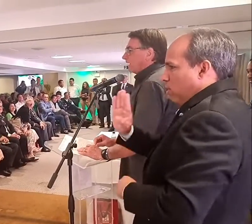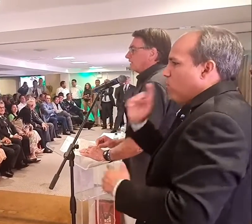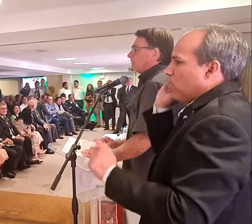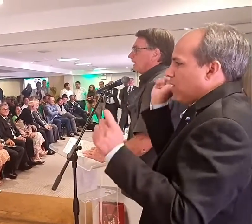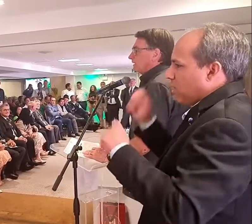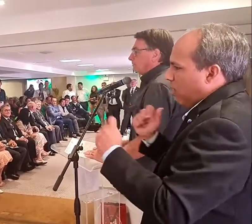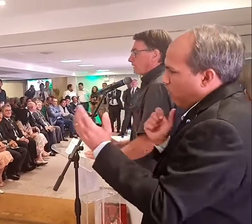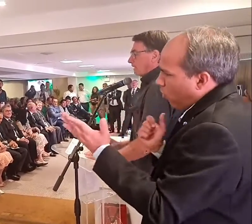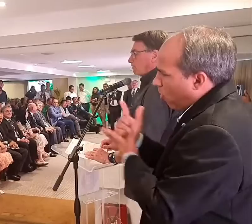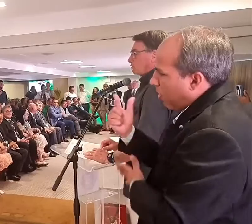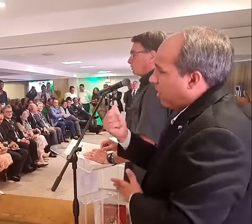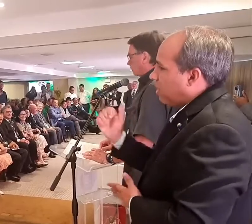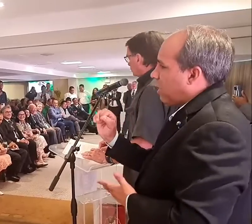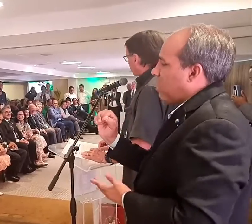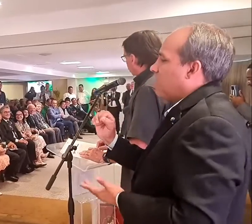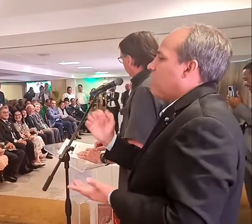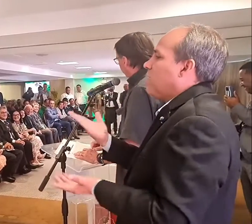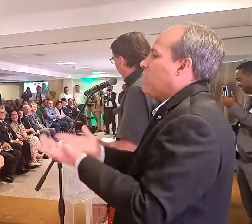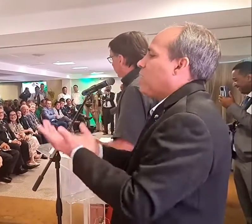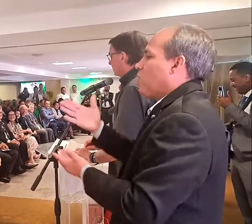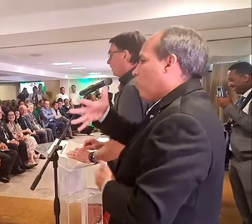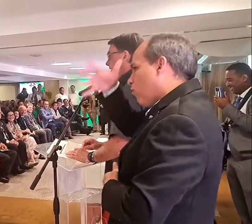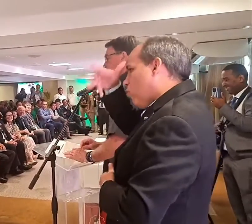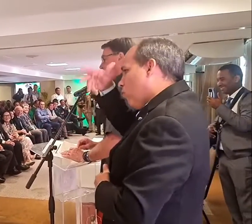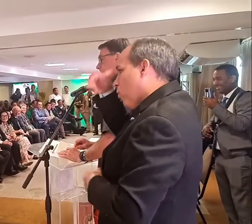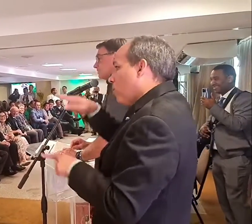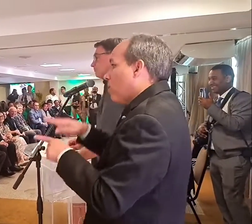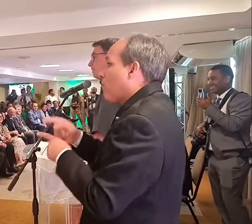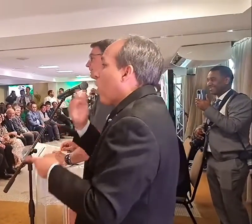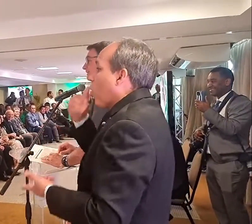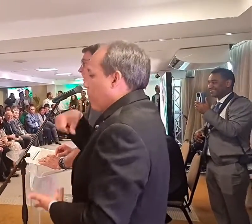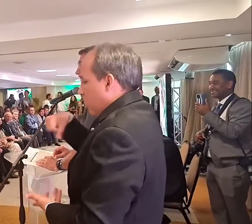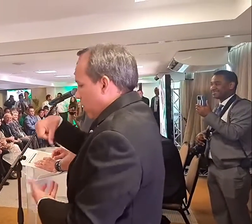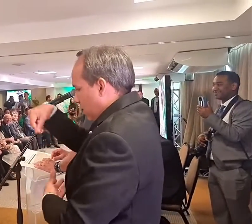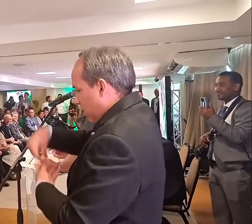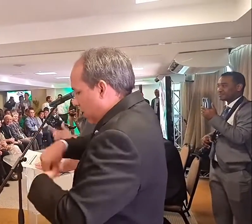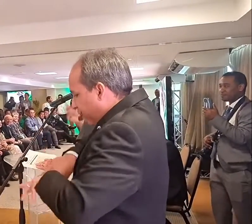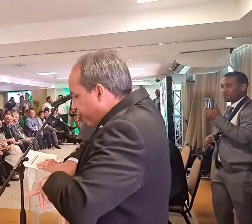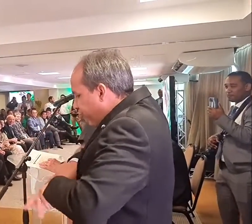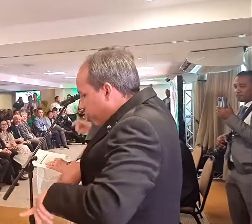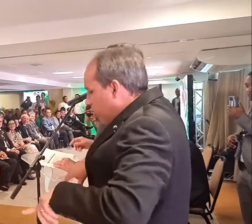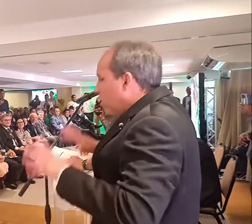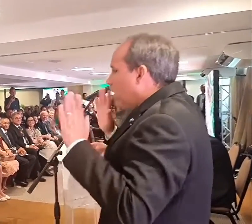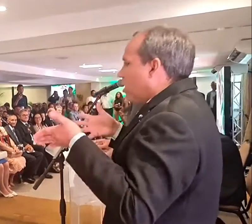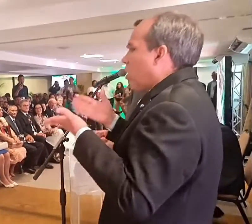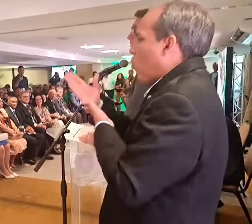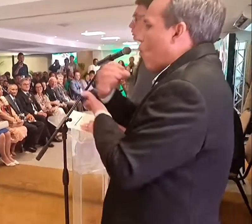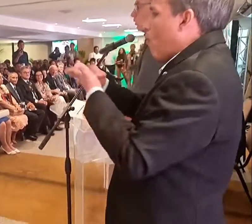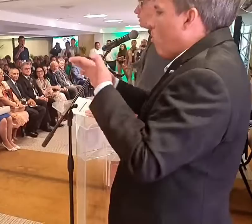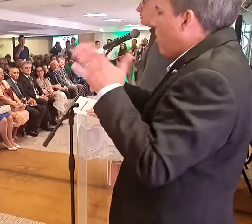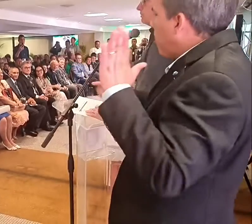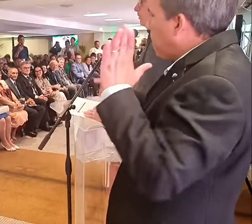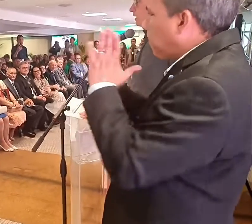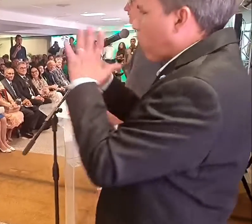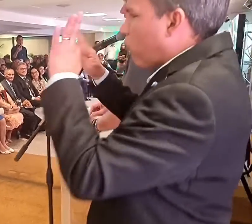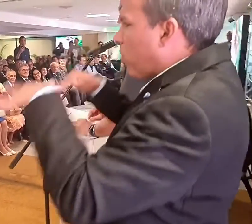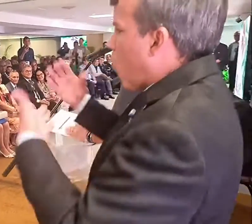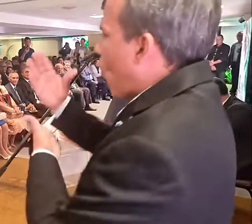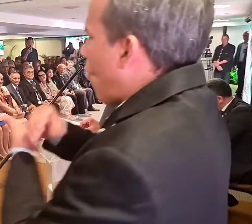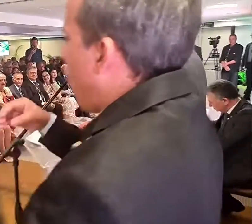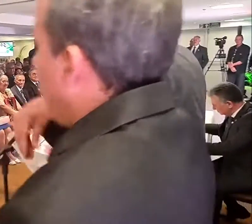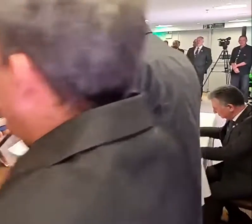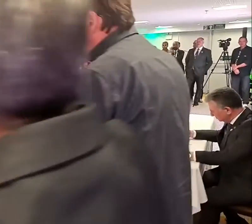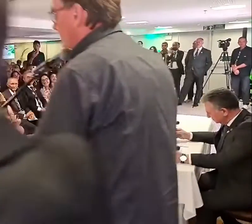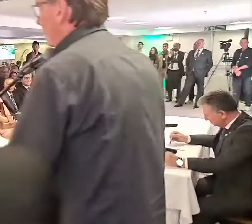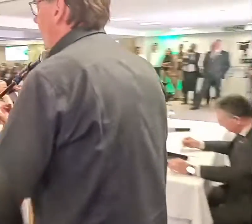se fala também em preço dos produtos da cesta básica, nós zeramos de forma definitiva, lá atrás, todos os impostos